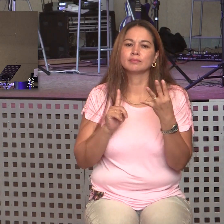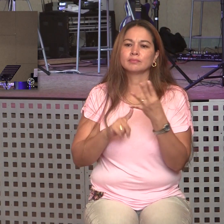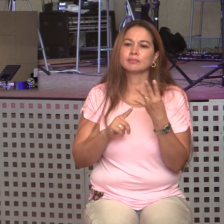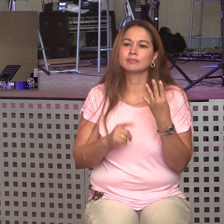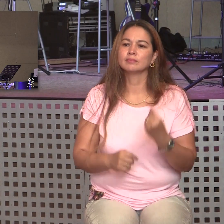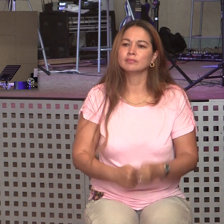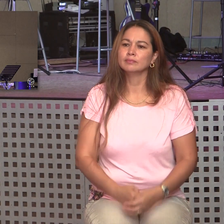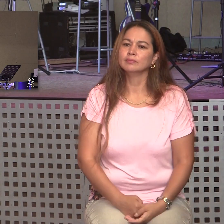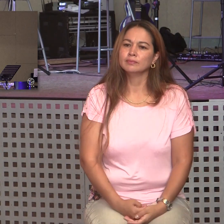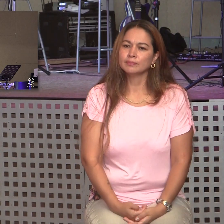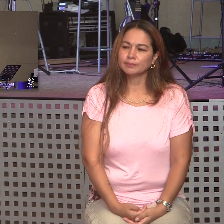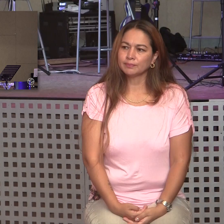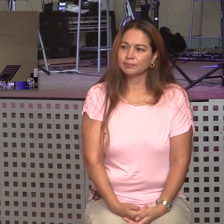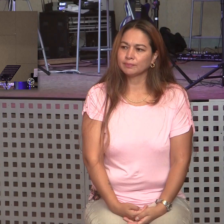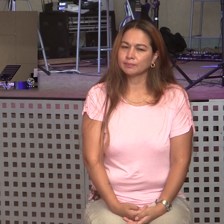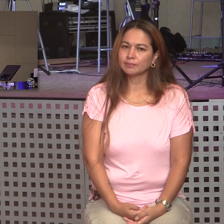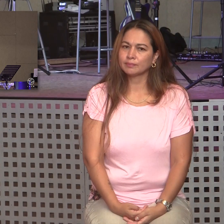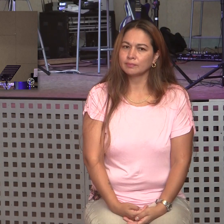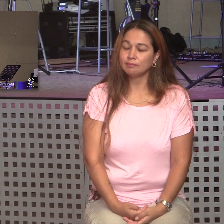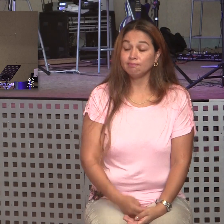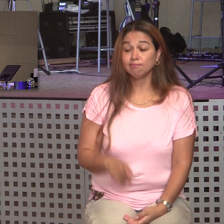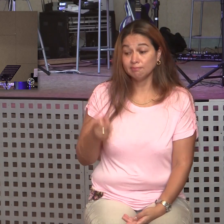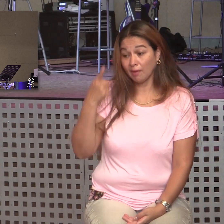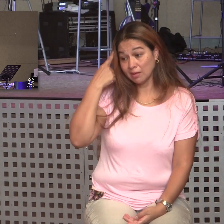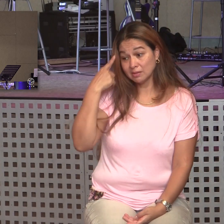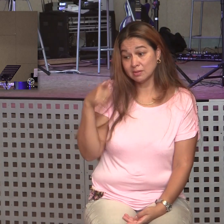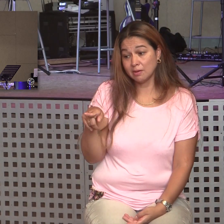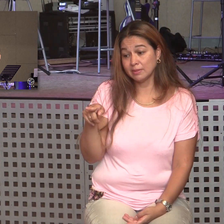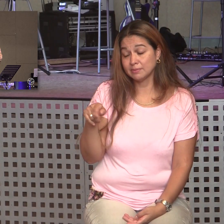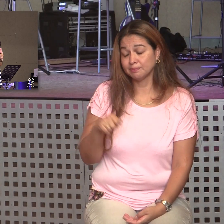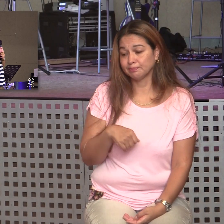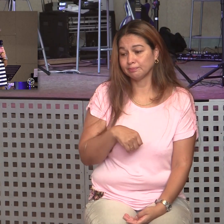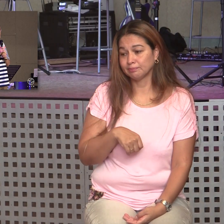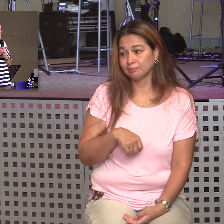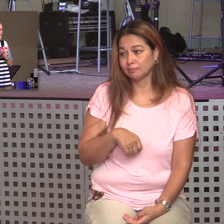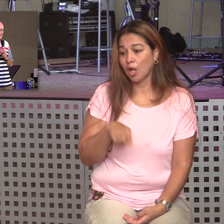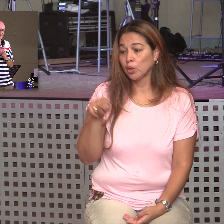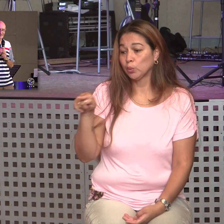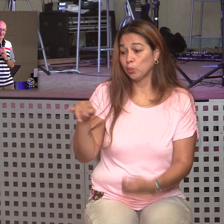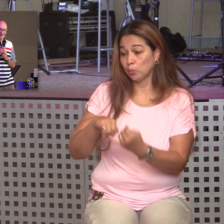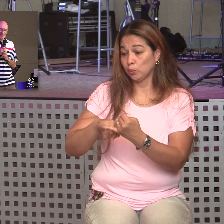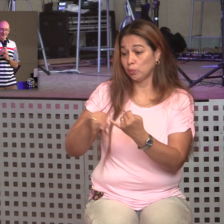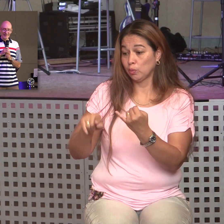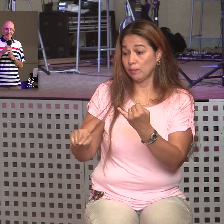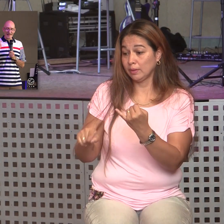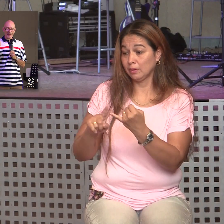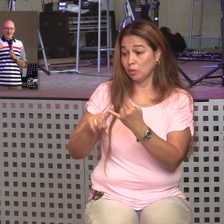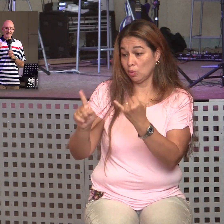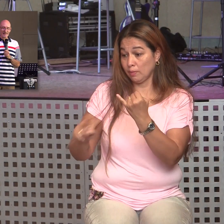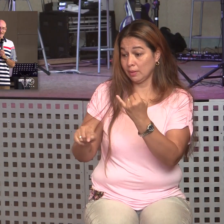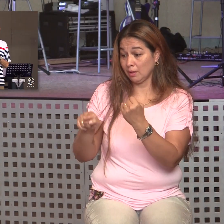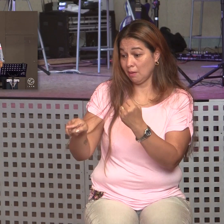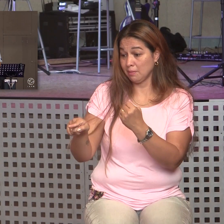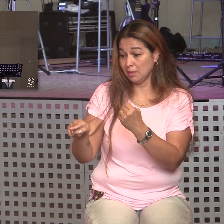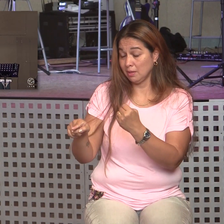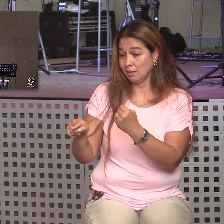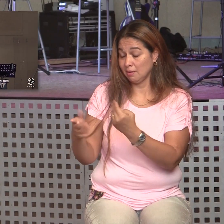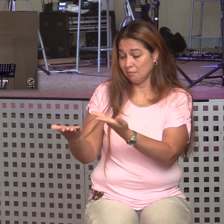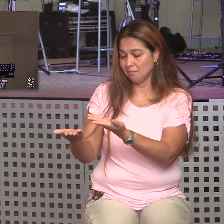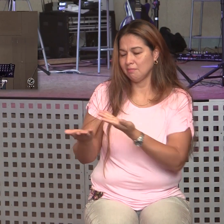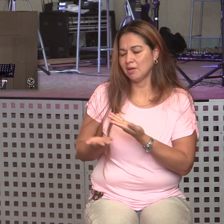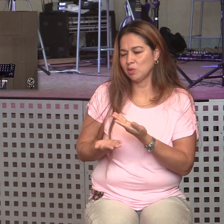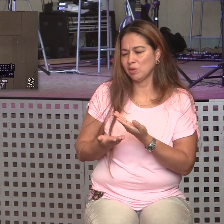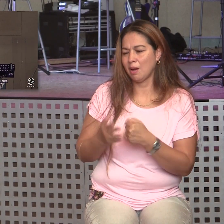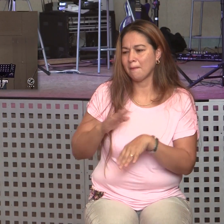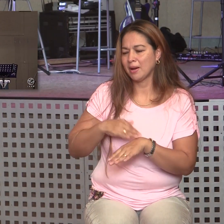este, tormenta, ¿sabes una cosa? Tú me vas a ayudar a pasar al